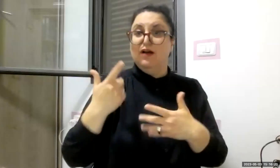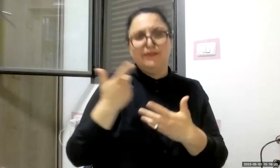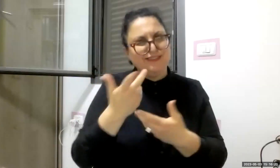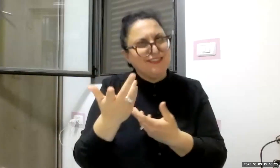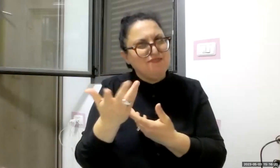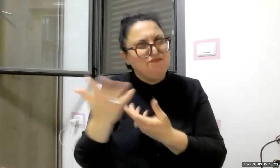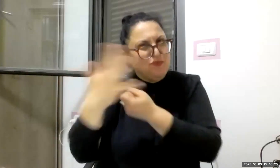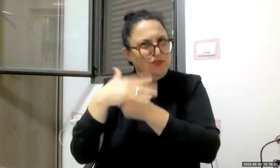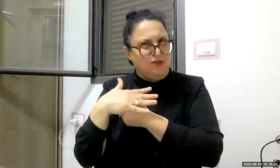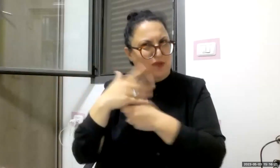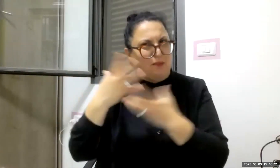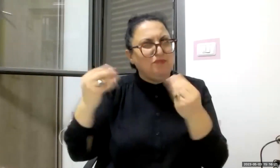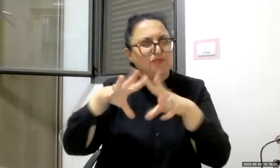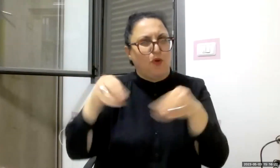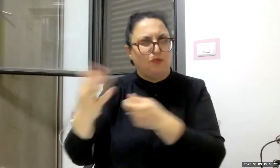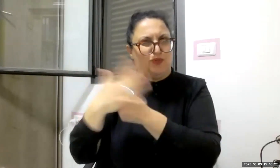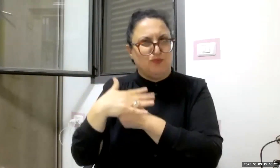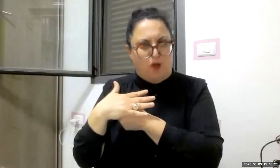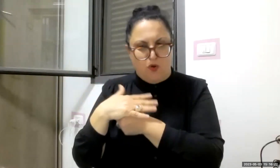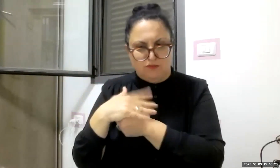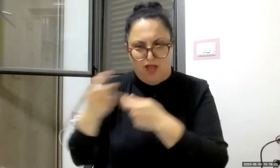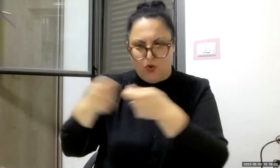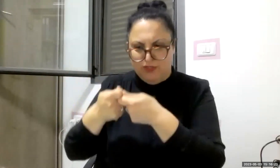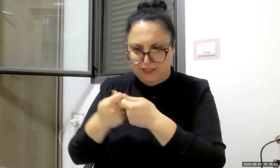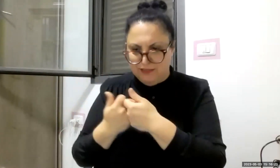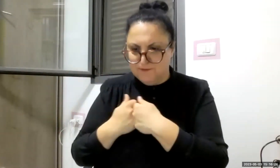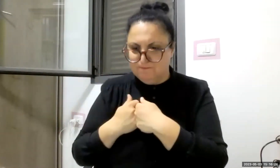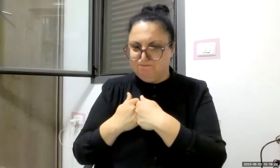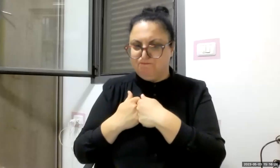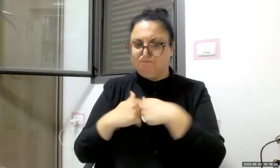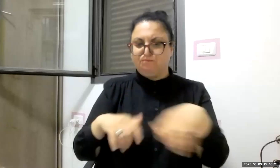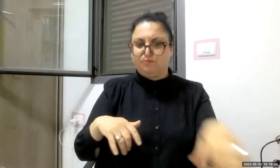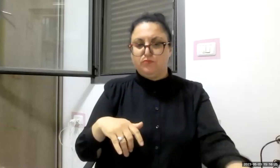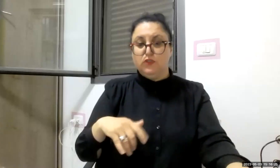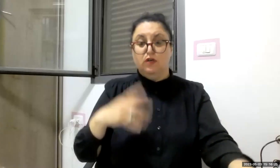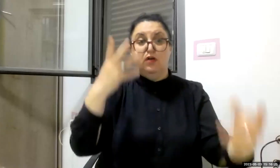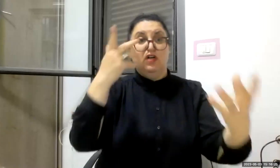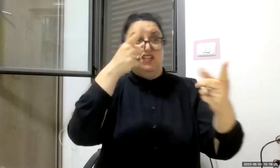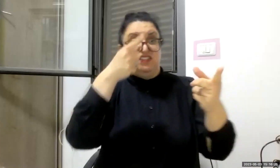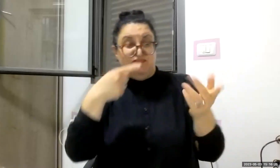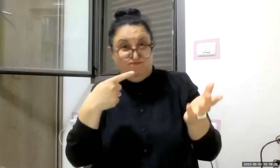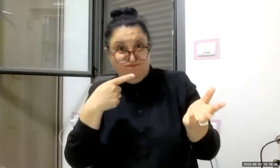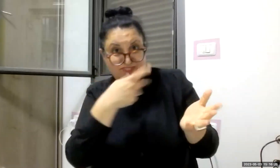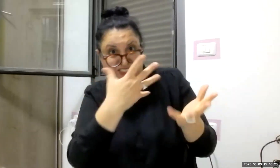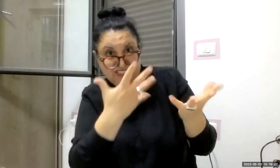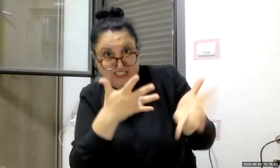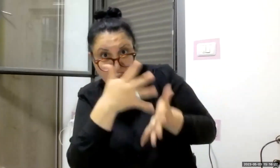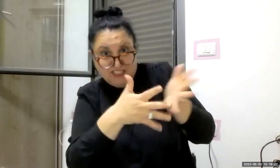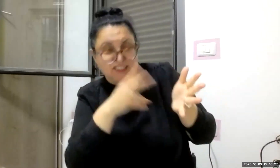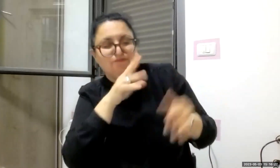וזה מאוד, וזה לכשלי עצמו משפיע עמוקות על משפחות שכאלה.